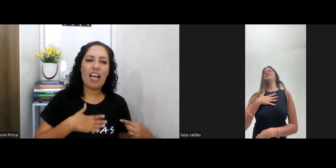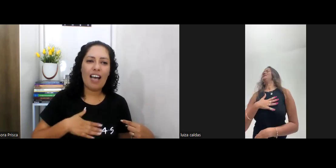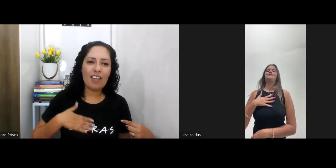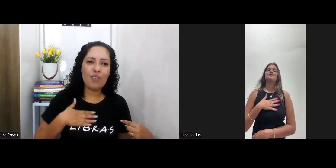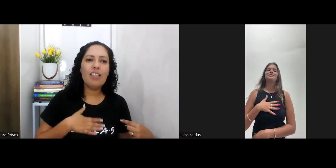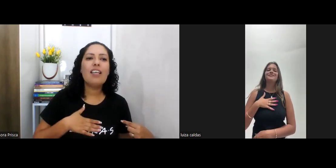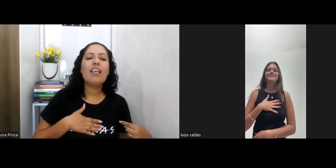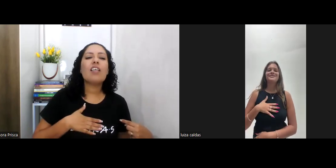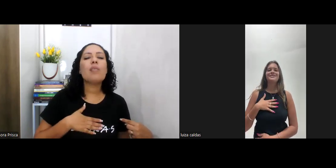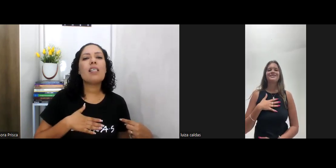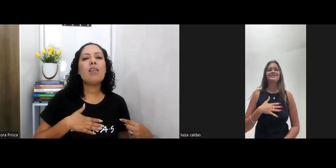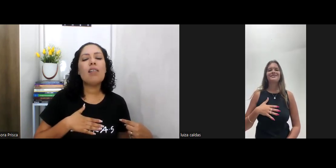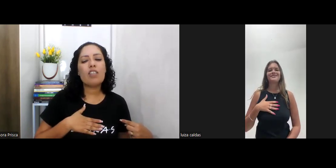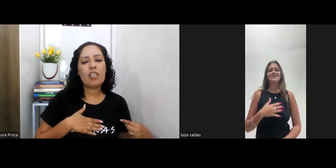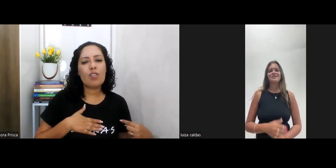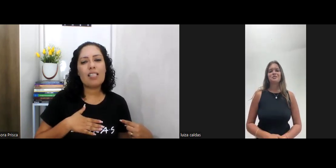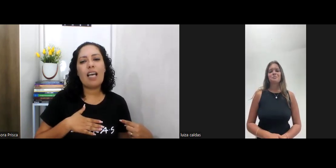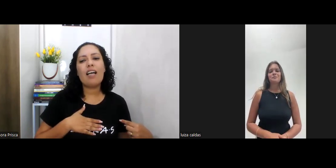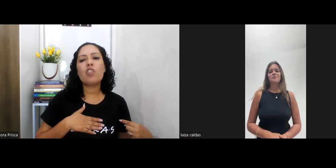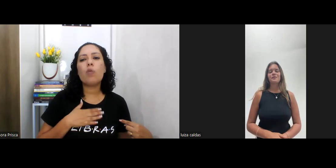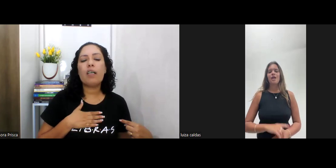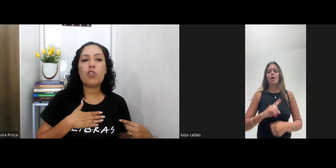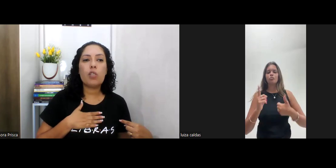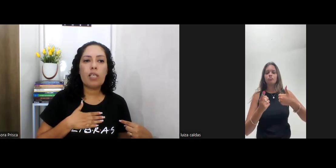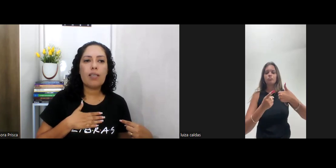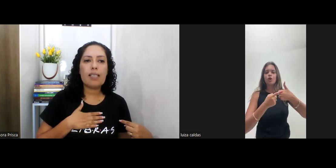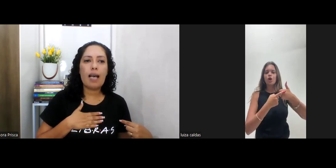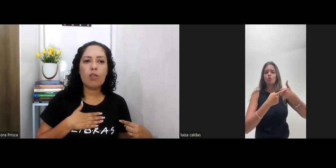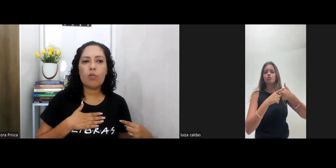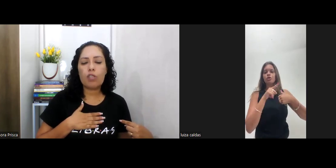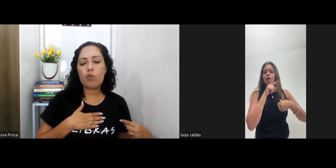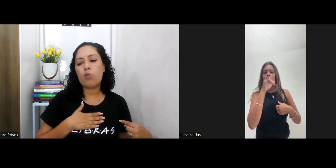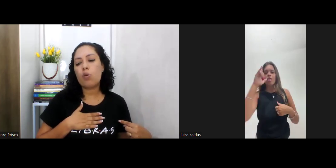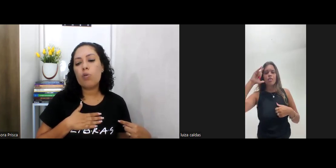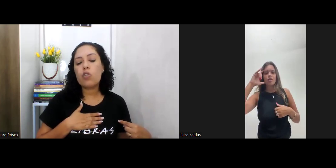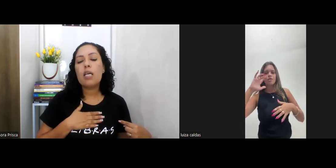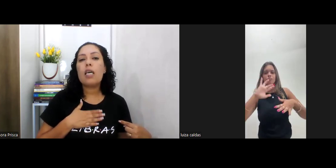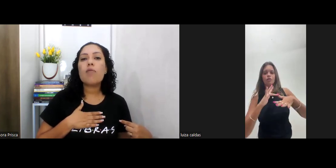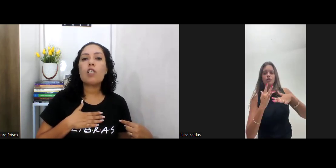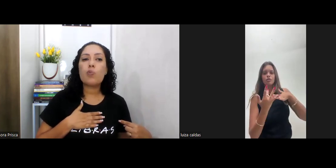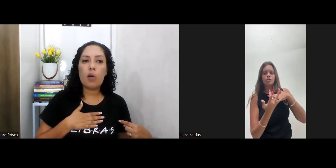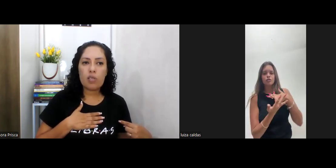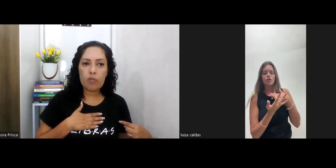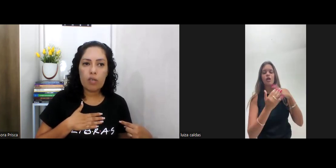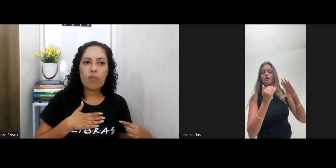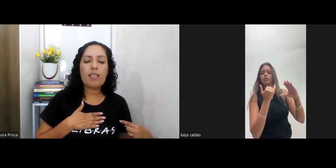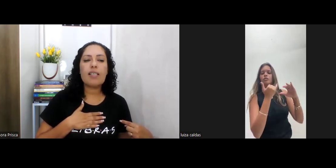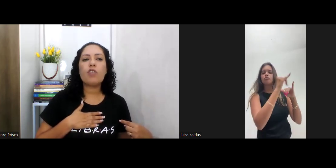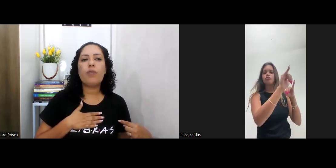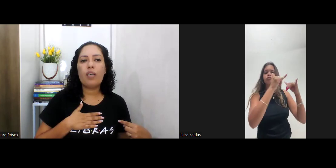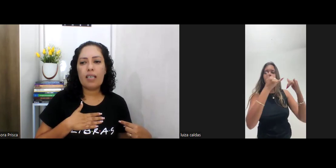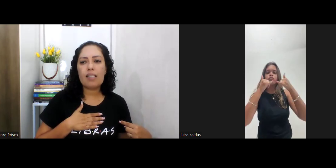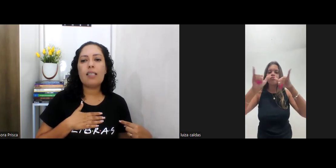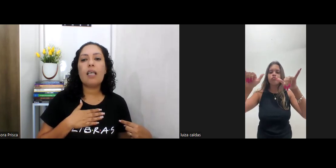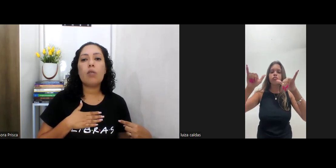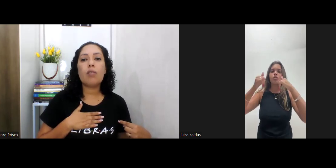Tenham gostado. Que me sigam lá nas redes sociais, que compartilhem o link dessa aula com outras pessoas e que vocês possam fazer